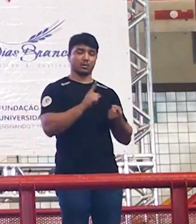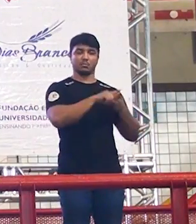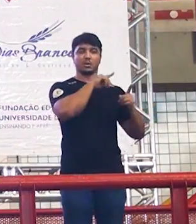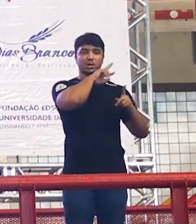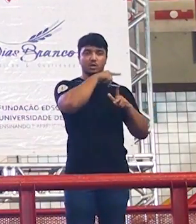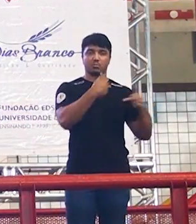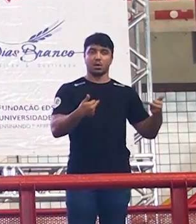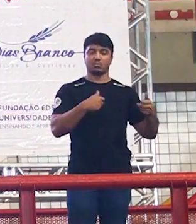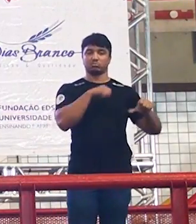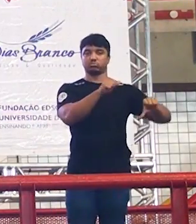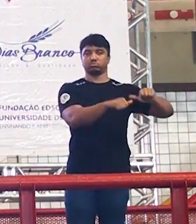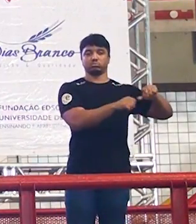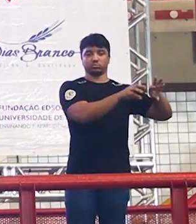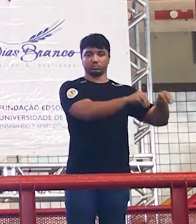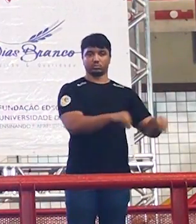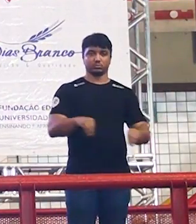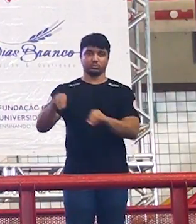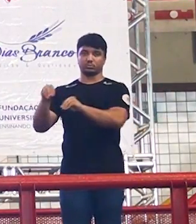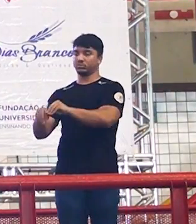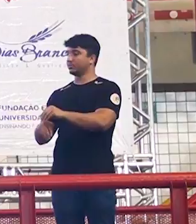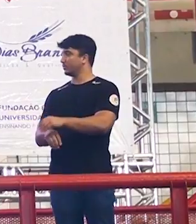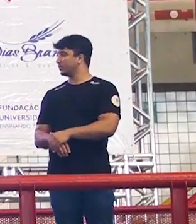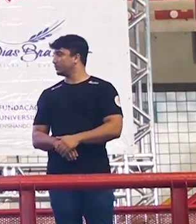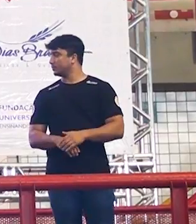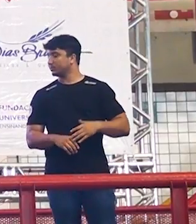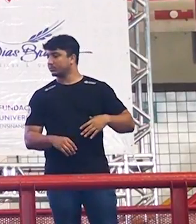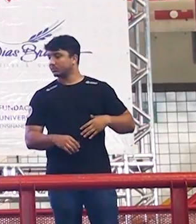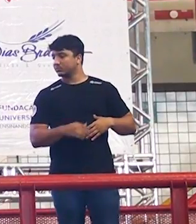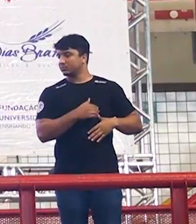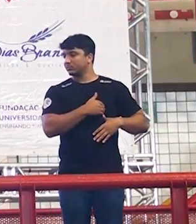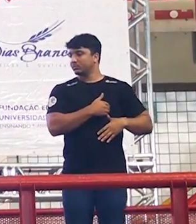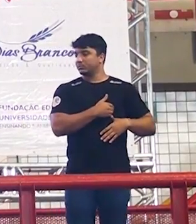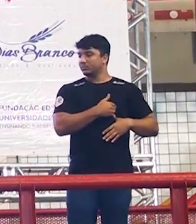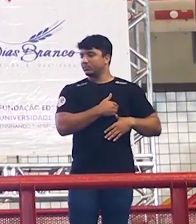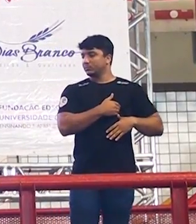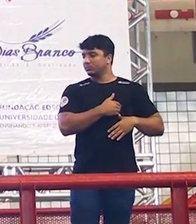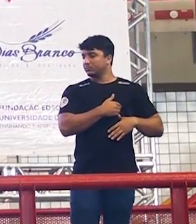se desloquem, saiam daquela região. E outra coisa, pessoal,